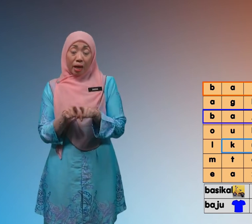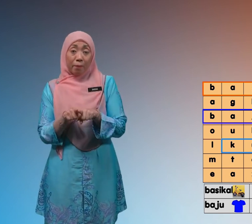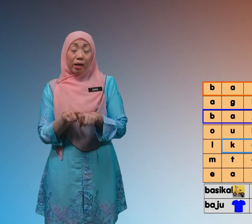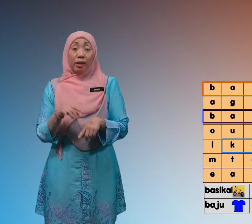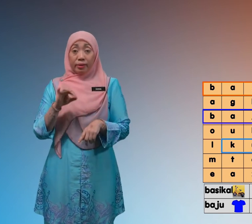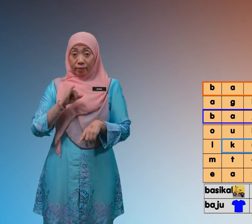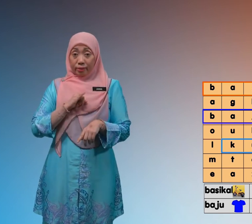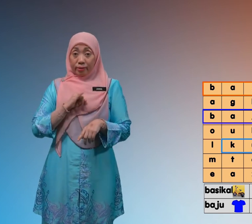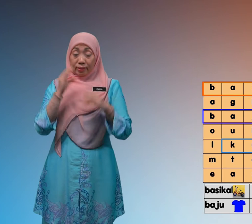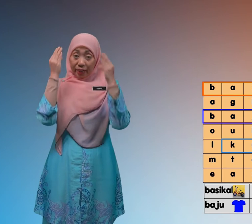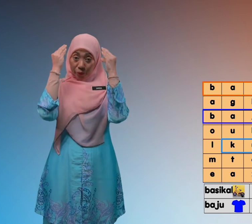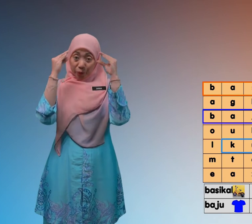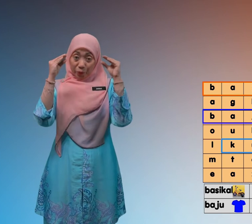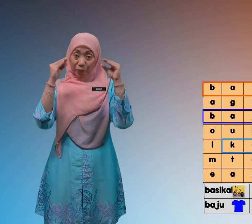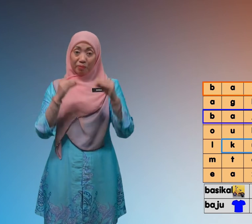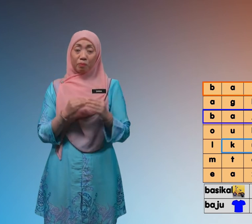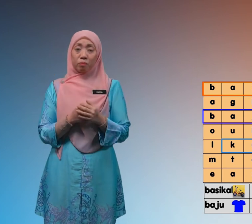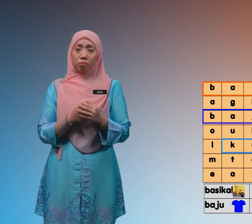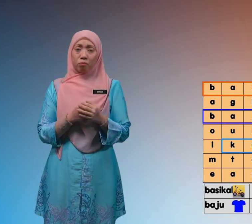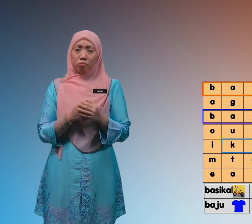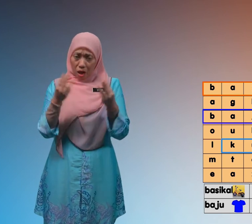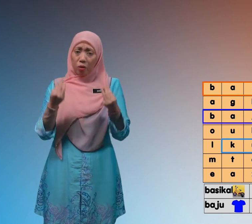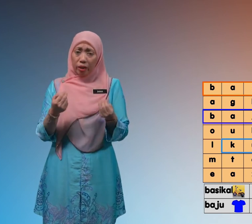bersama cikgu. Mahu lagi?